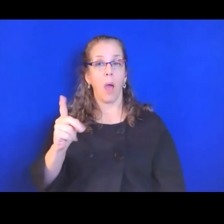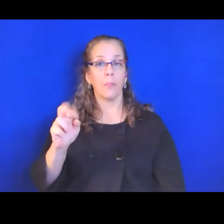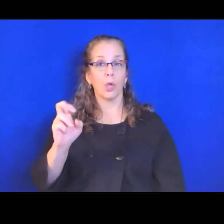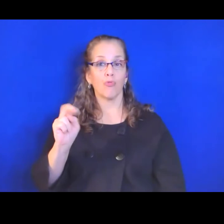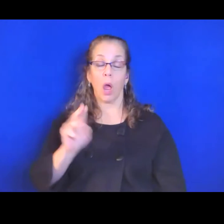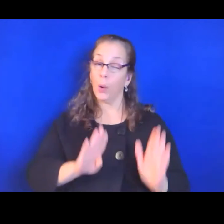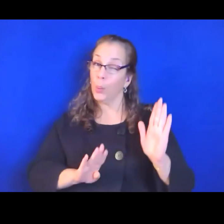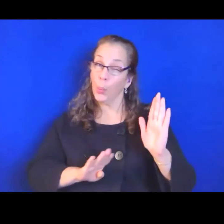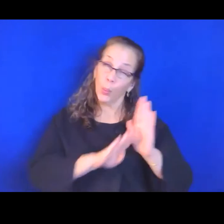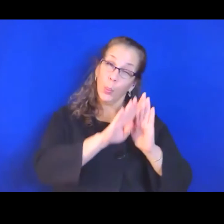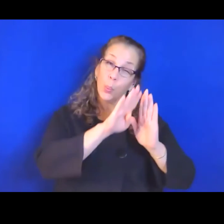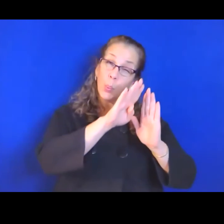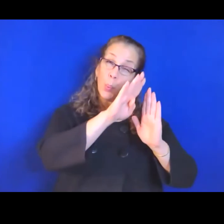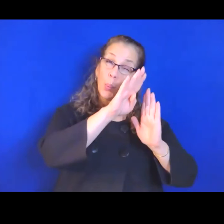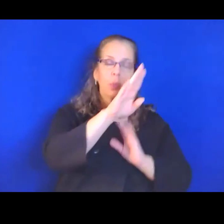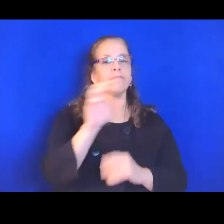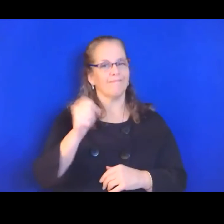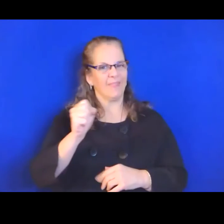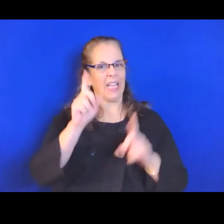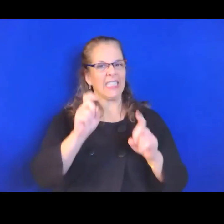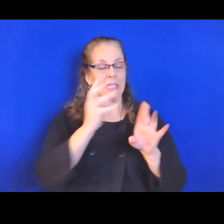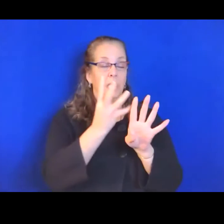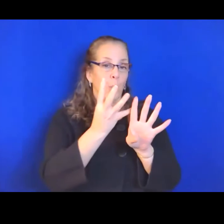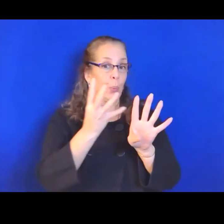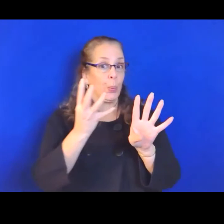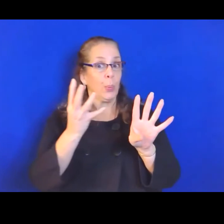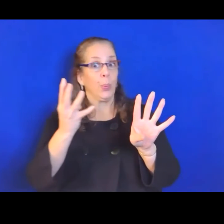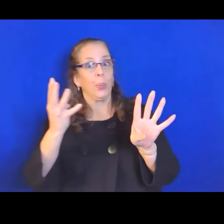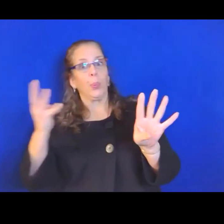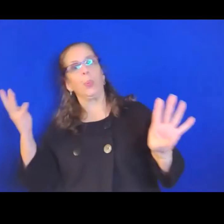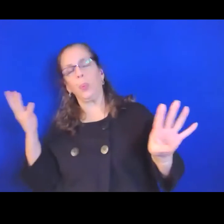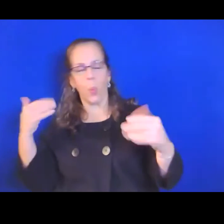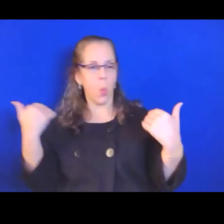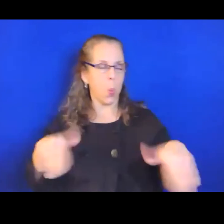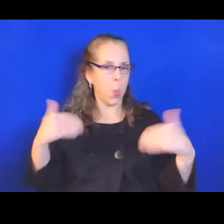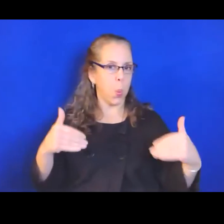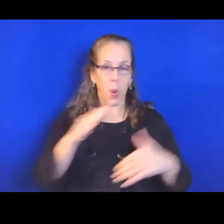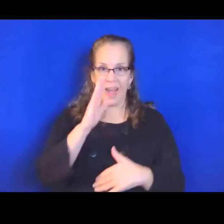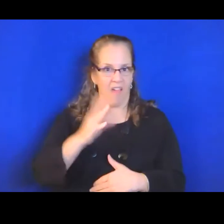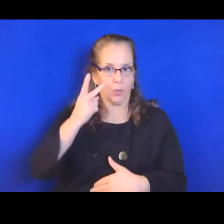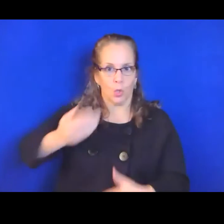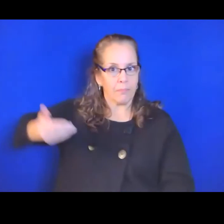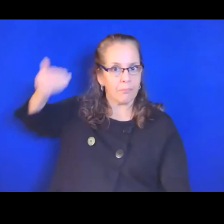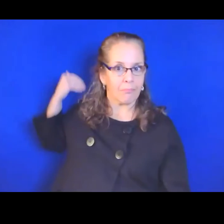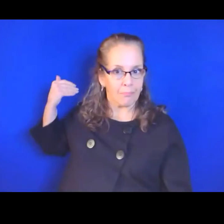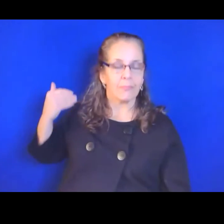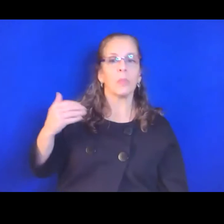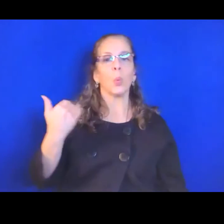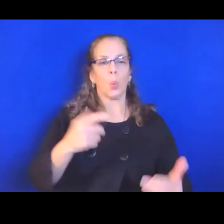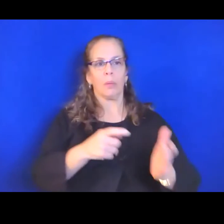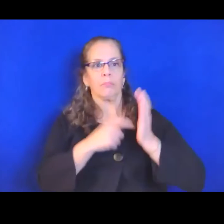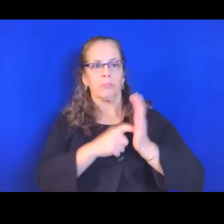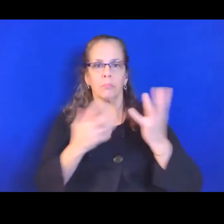的，但是有在我们 Omicron 那个病毒的这种变种的时候，曾经